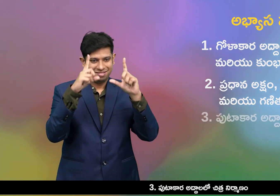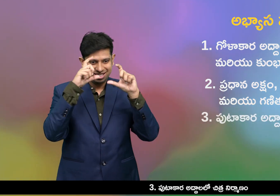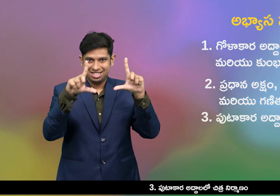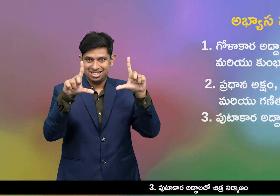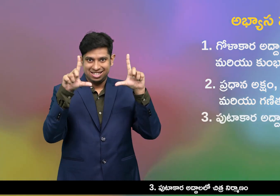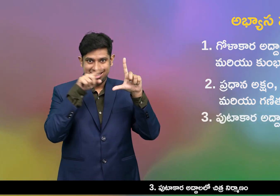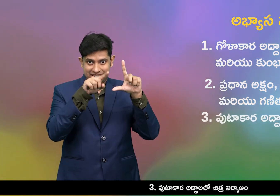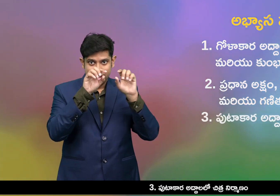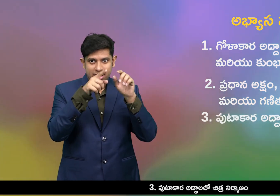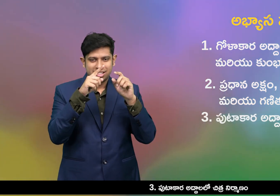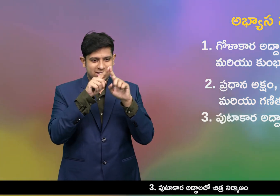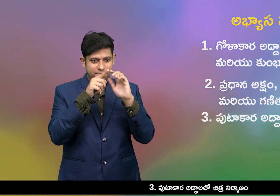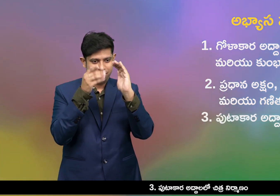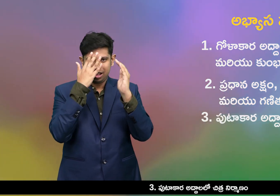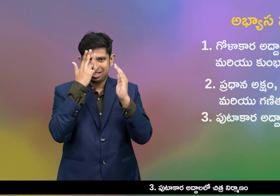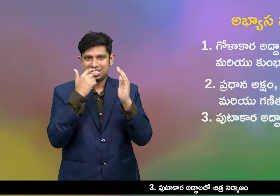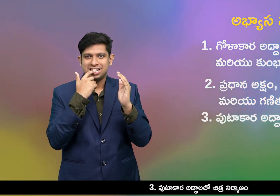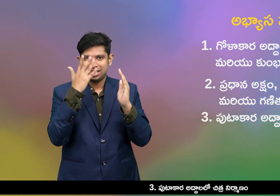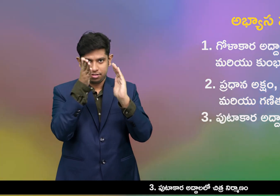3. పుటాకార అద్దాలలో చిత్ర నిర్మాణం.